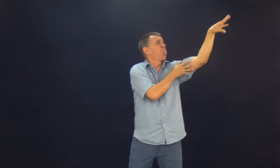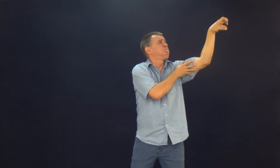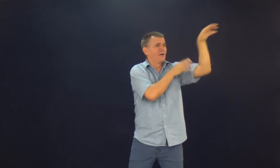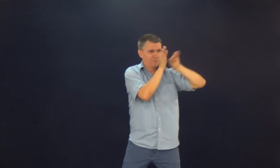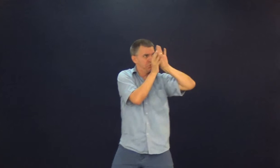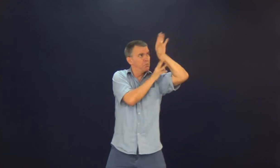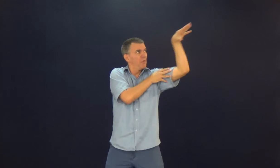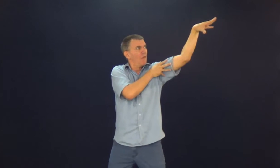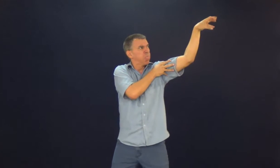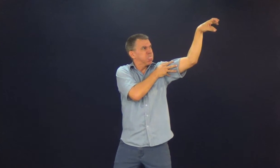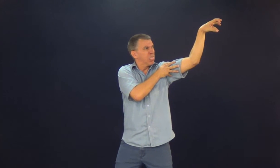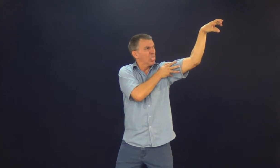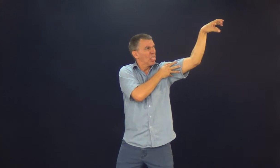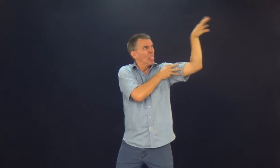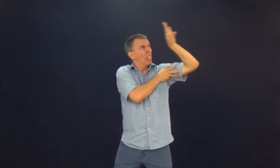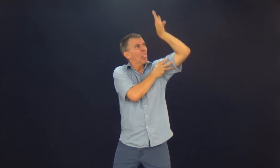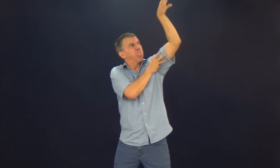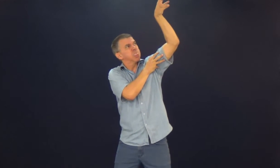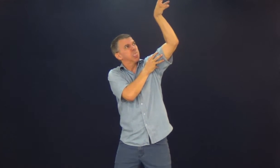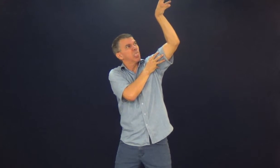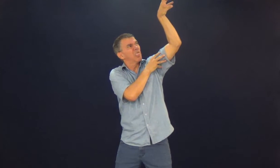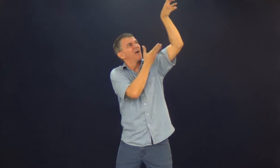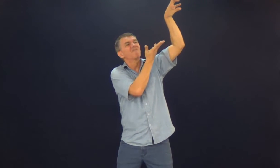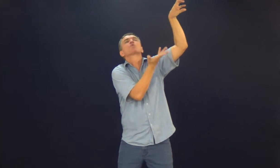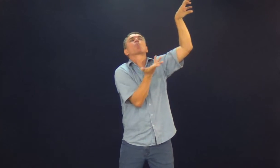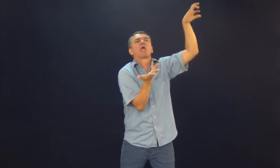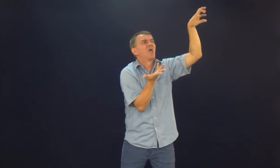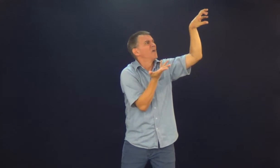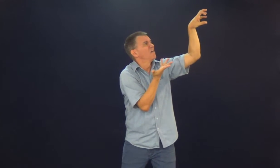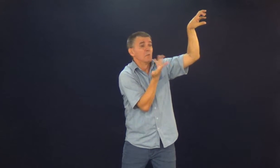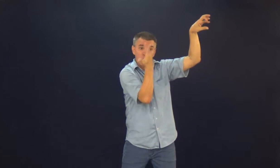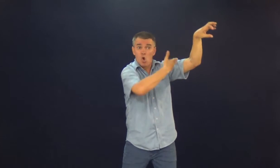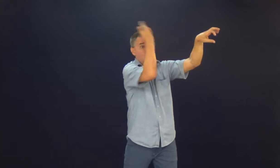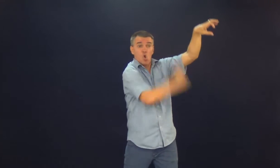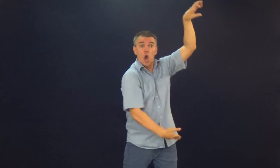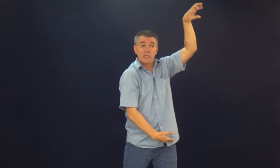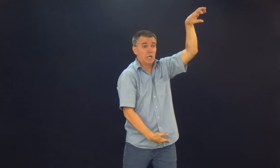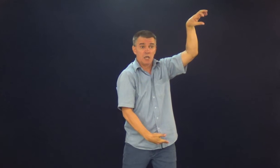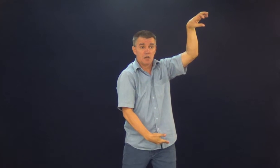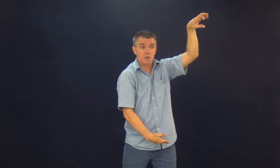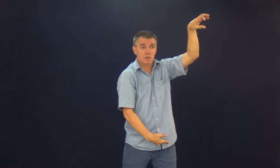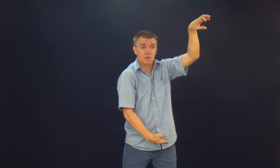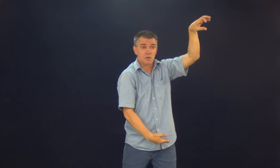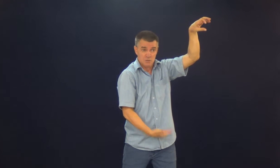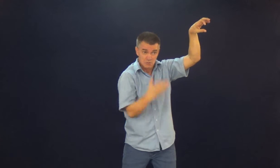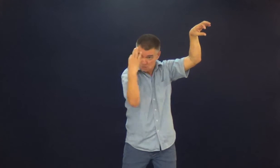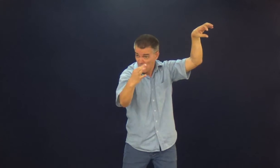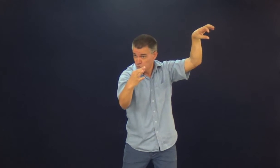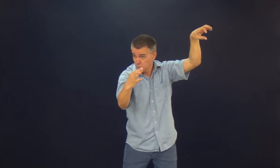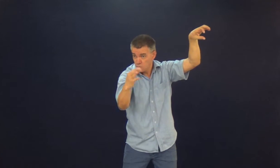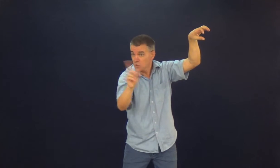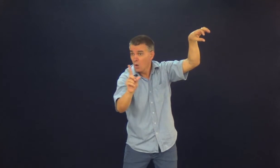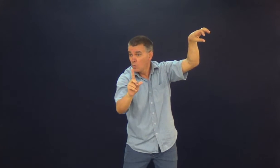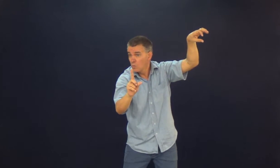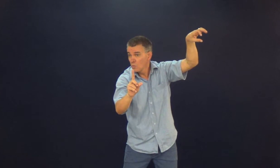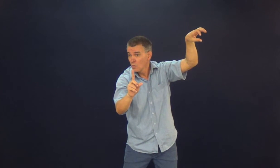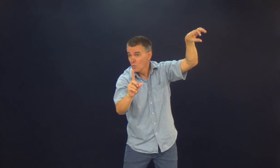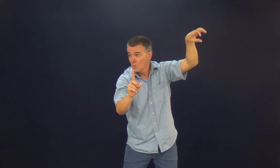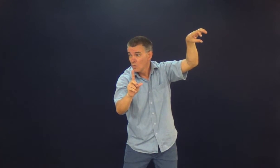serve pra nada certo gaia seco não vai dar frutos então corta fora certo tá